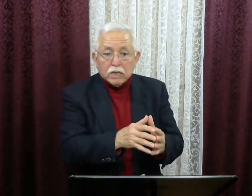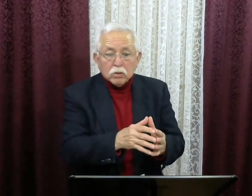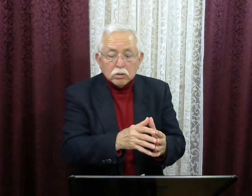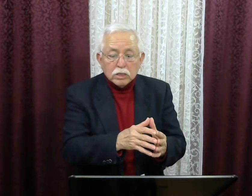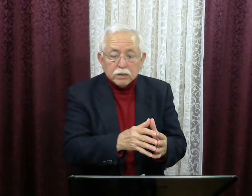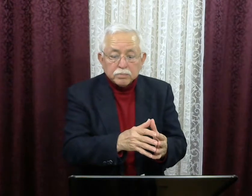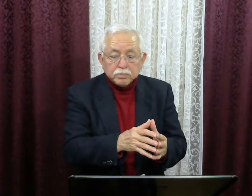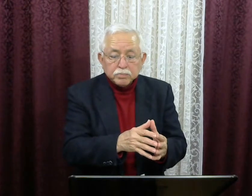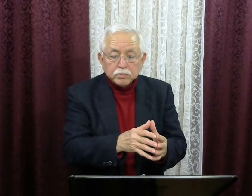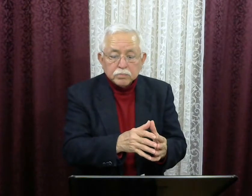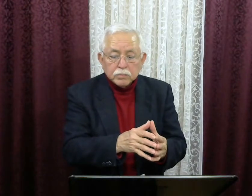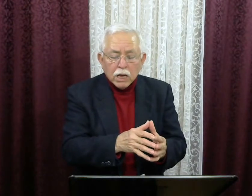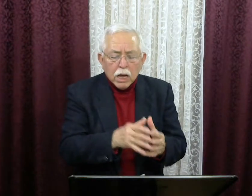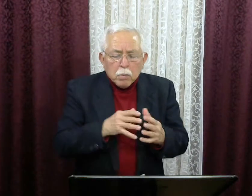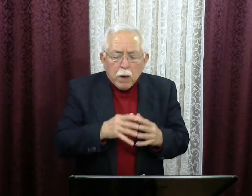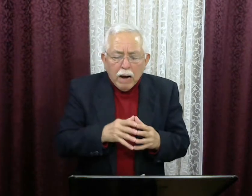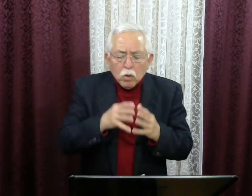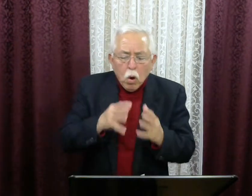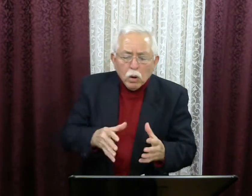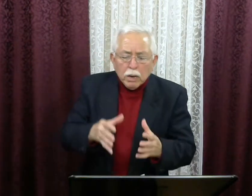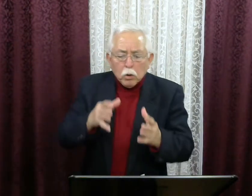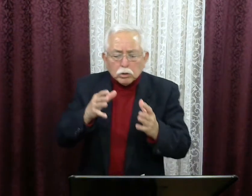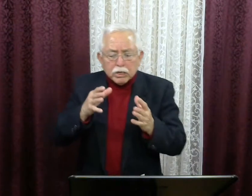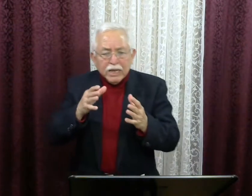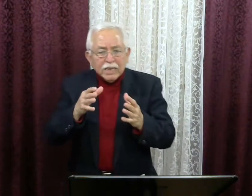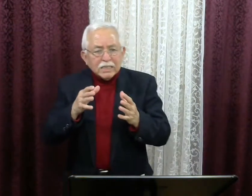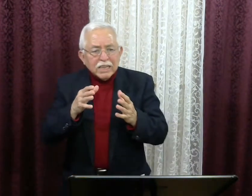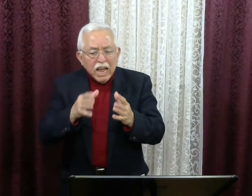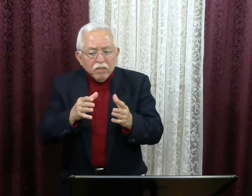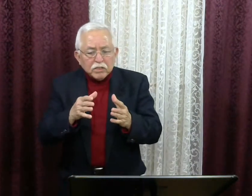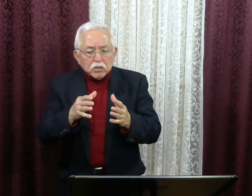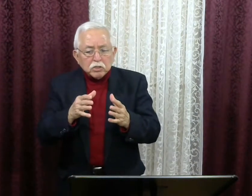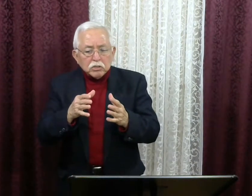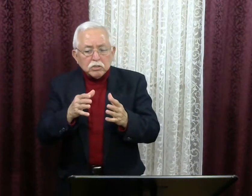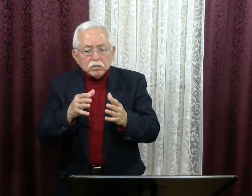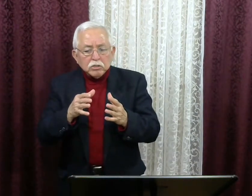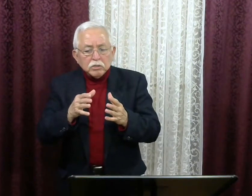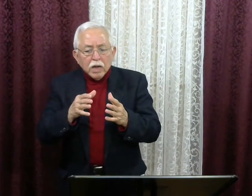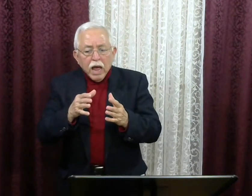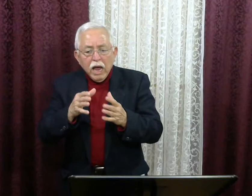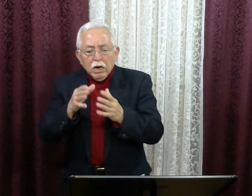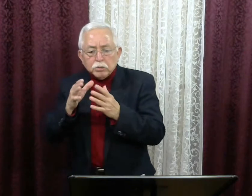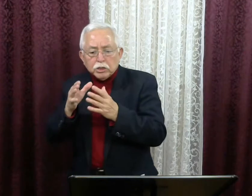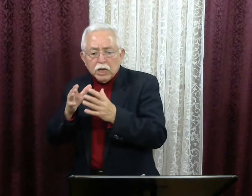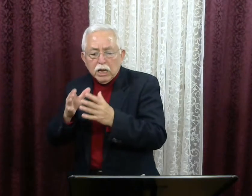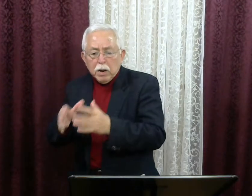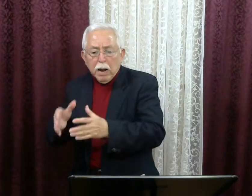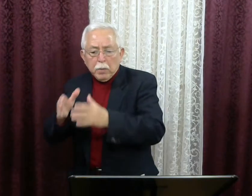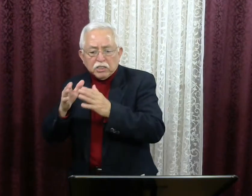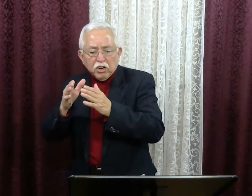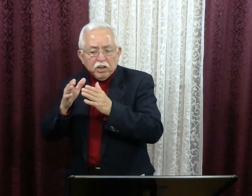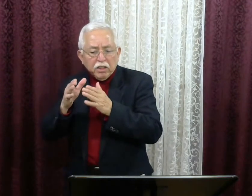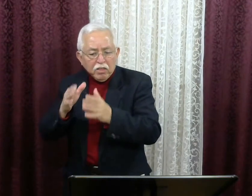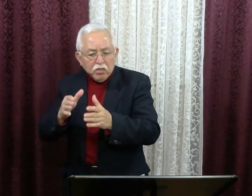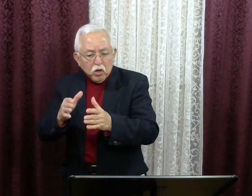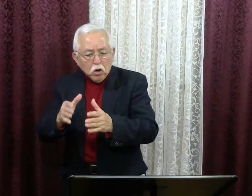14. Pablo ora por los creyentes de Éfeso. Él observa la paternidad de Dios